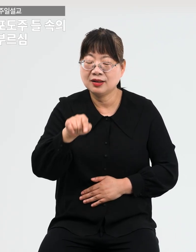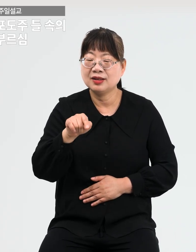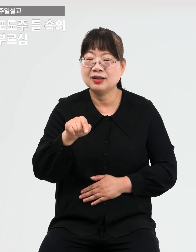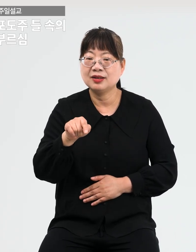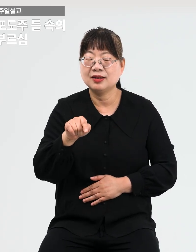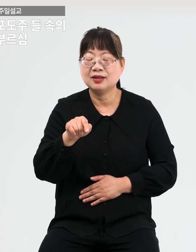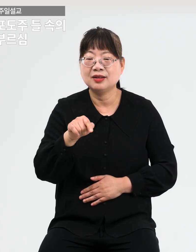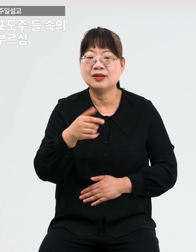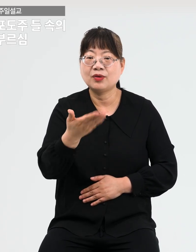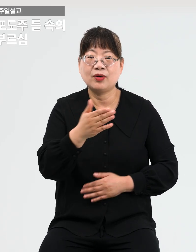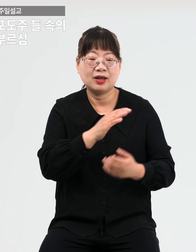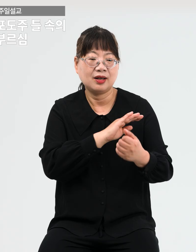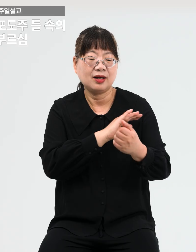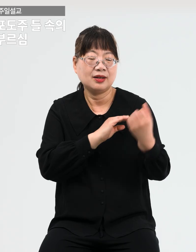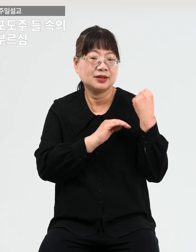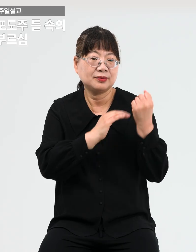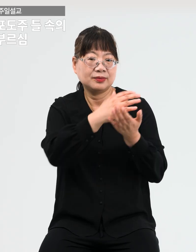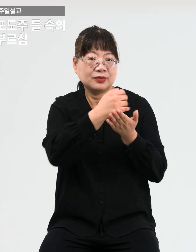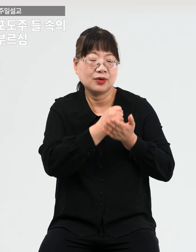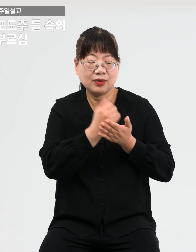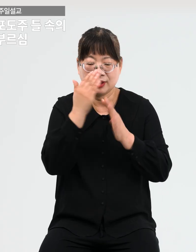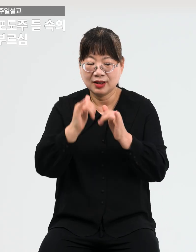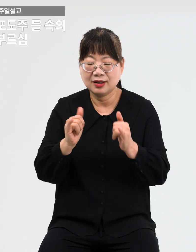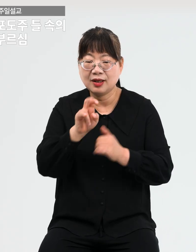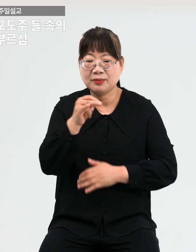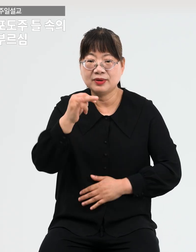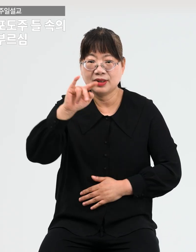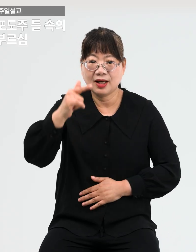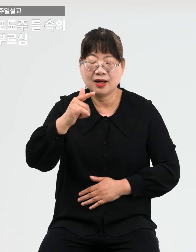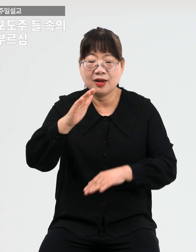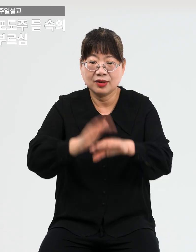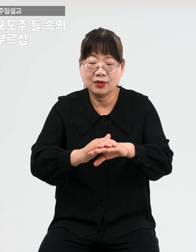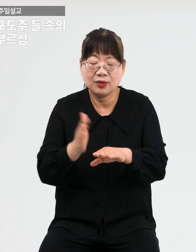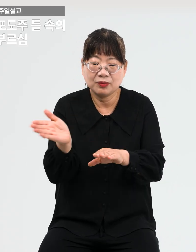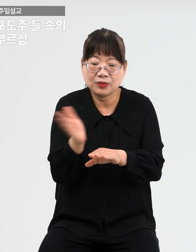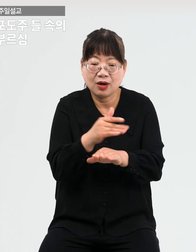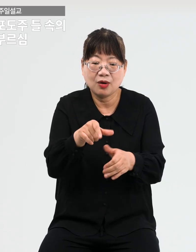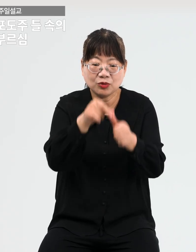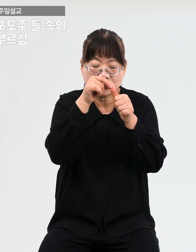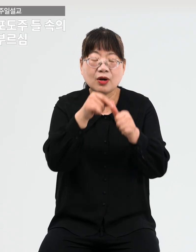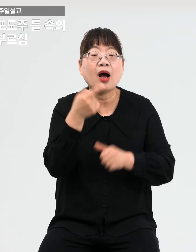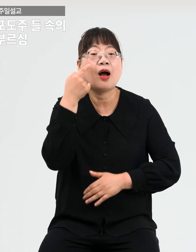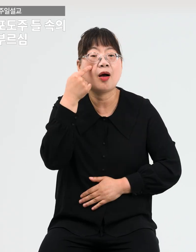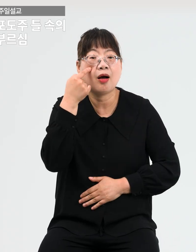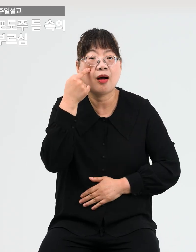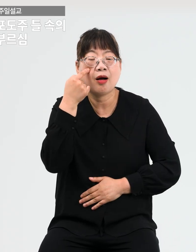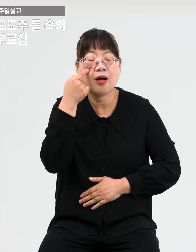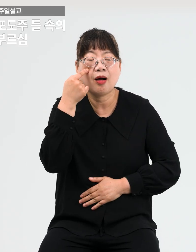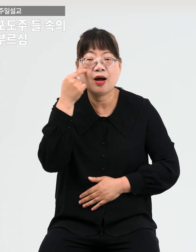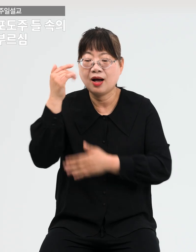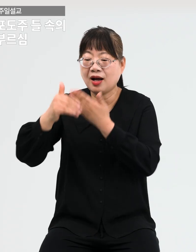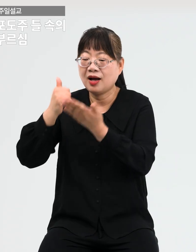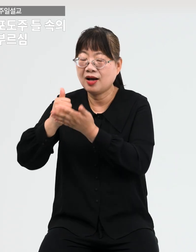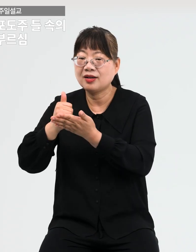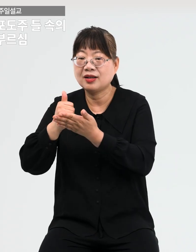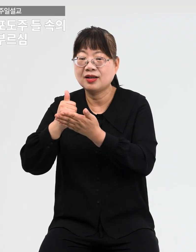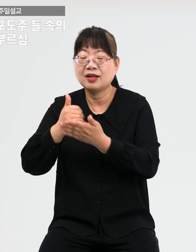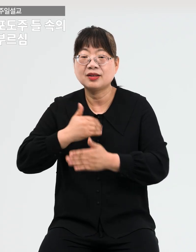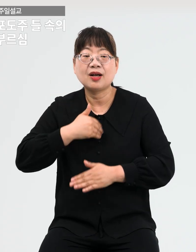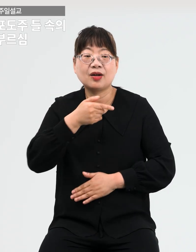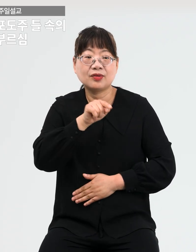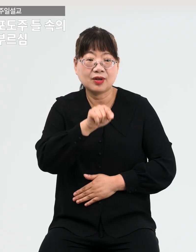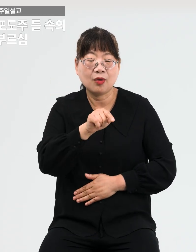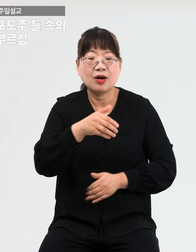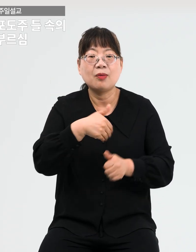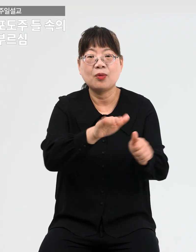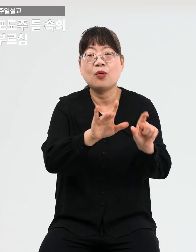너의 힘으로 이스라엘을 미디안의 손에서 구원하라. 내가 너를